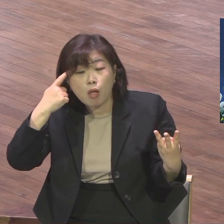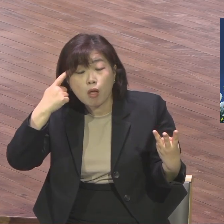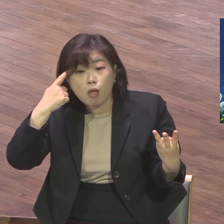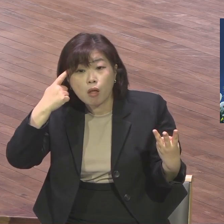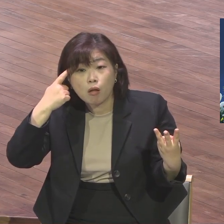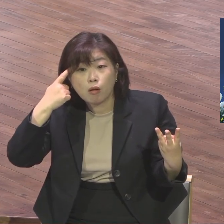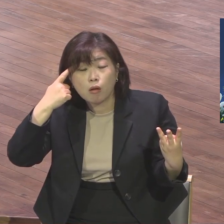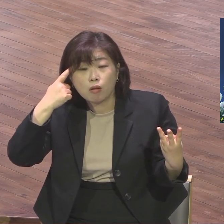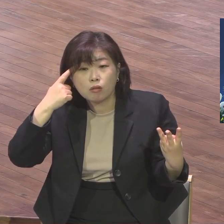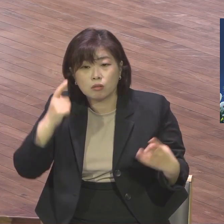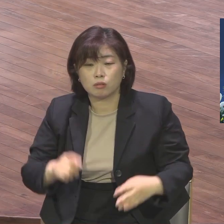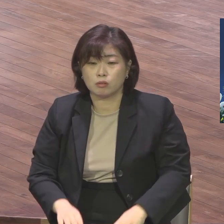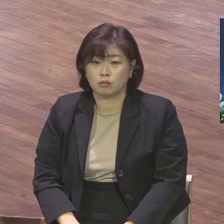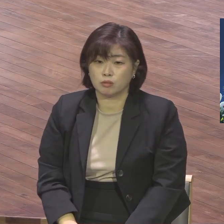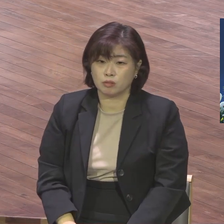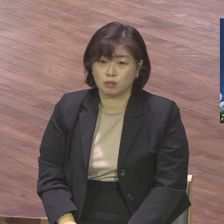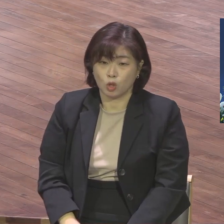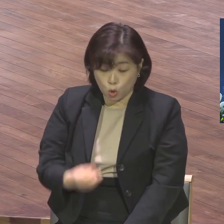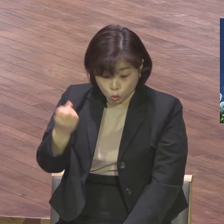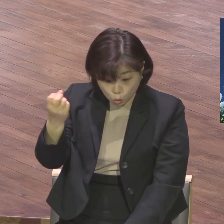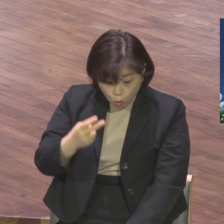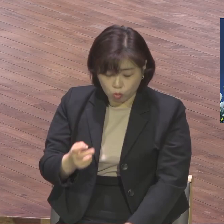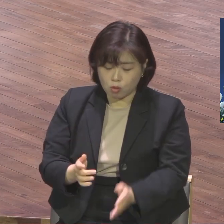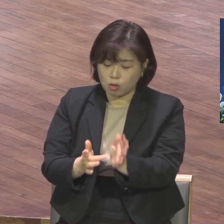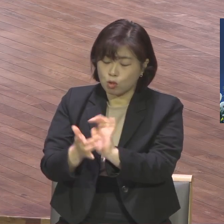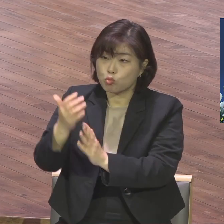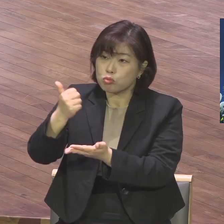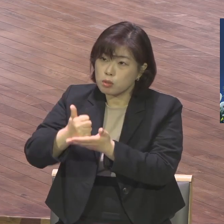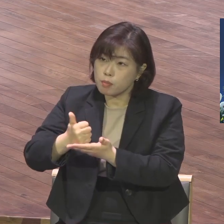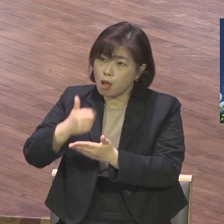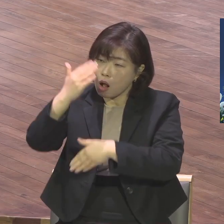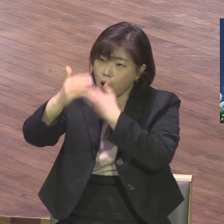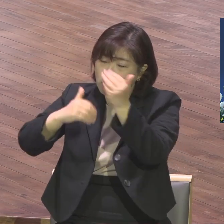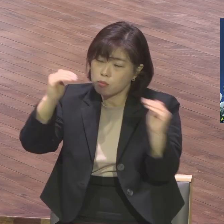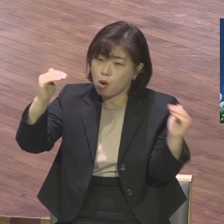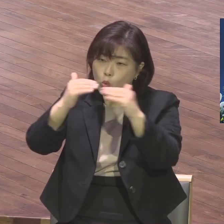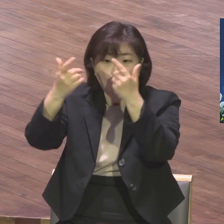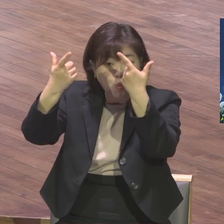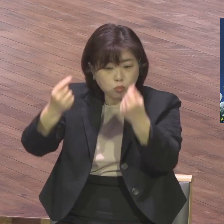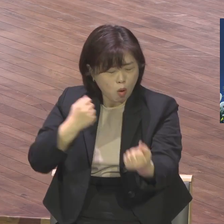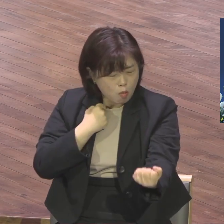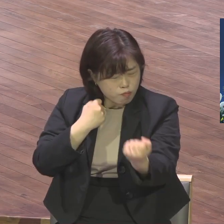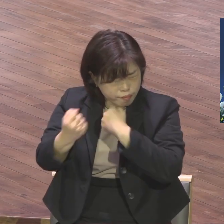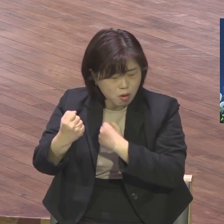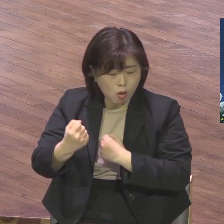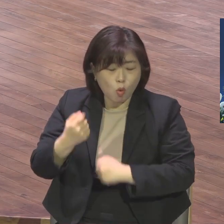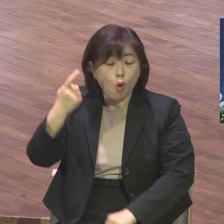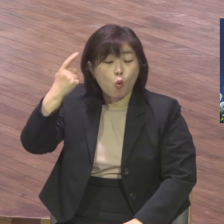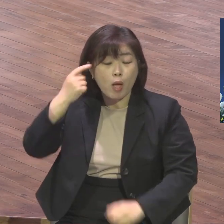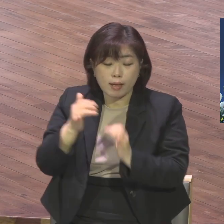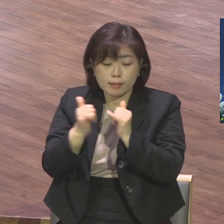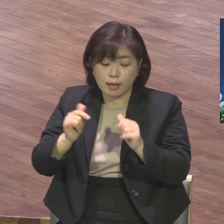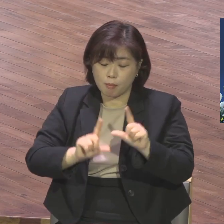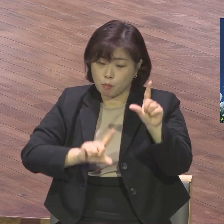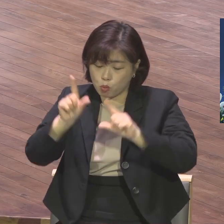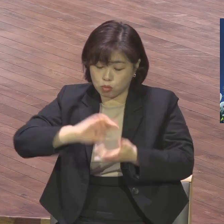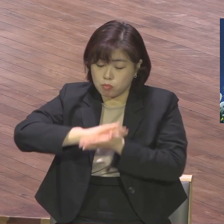사람의 모양으로 나타나셨냐? 그러면 그 이유는 창세기 3장 사건